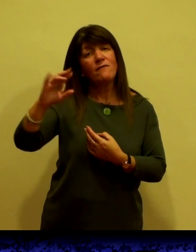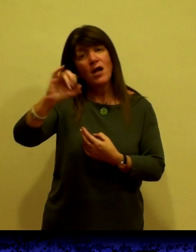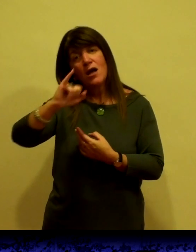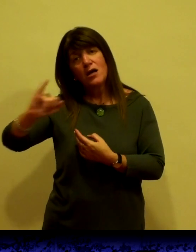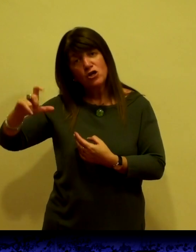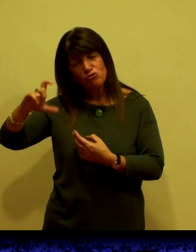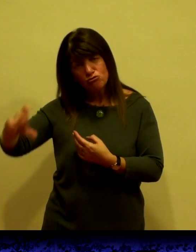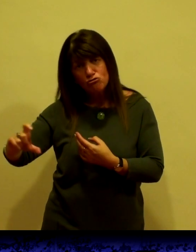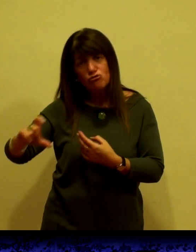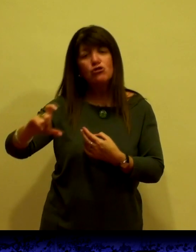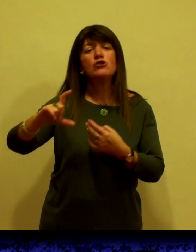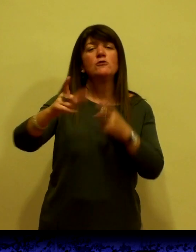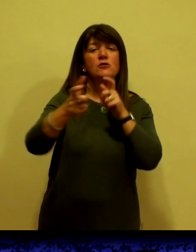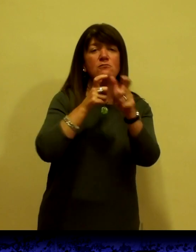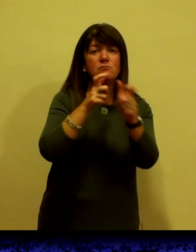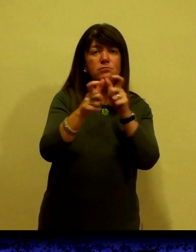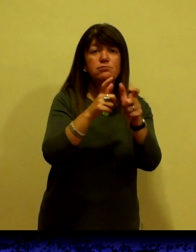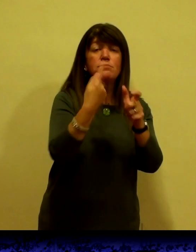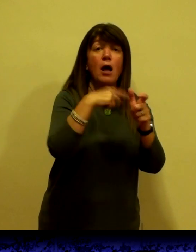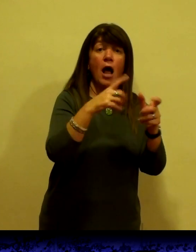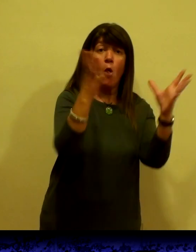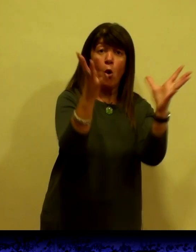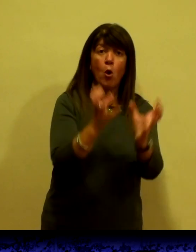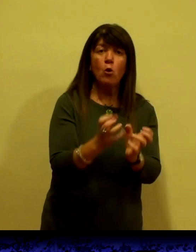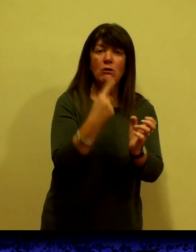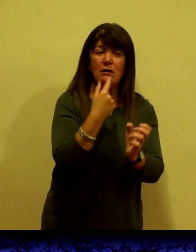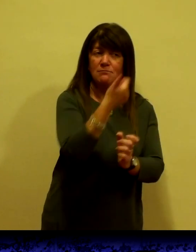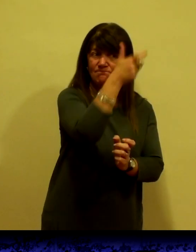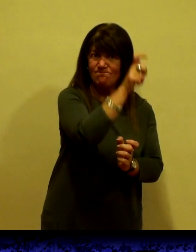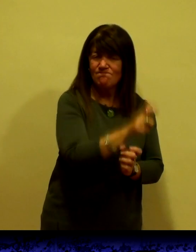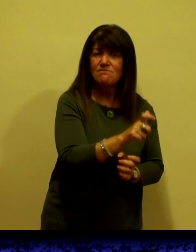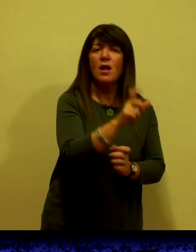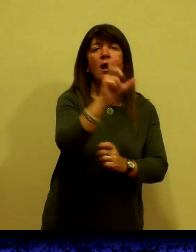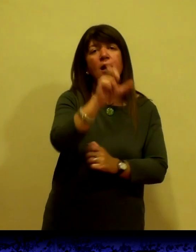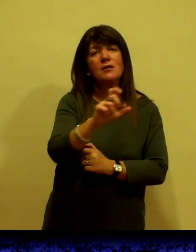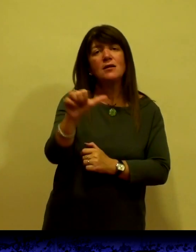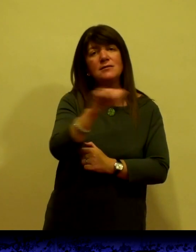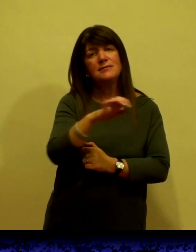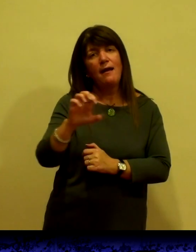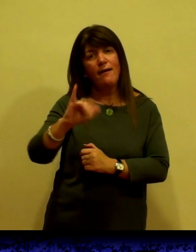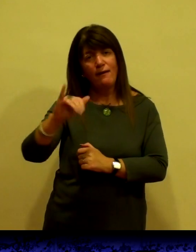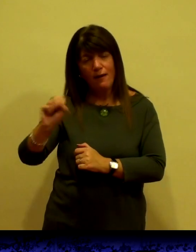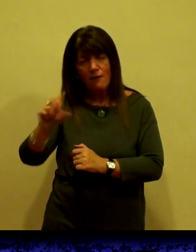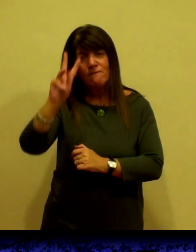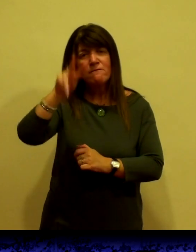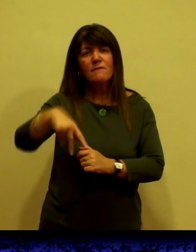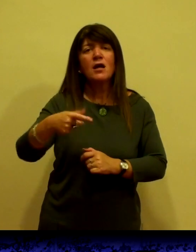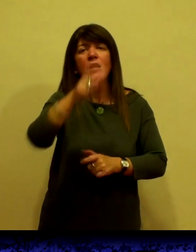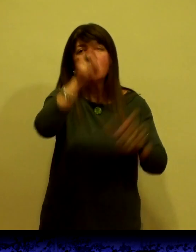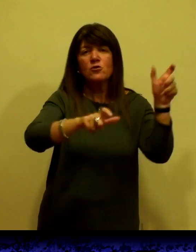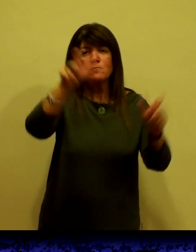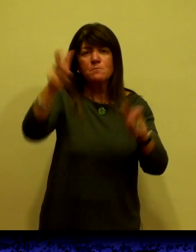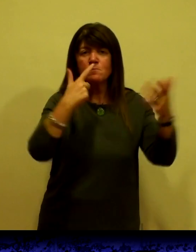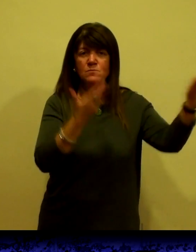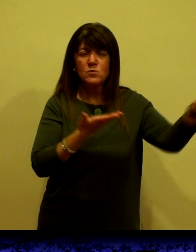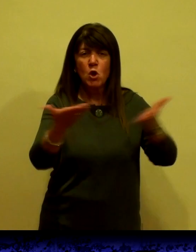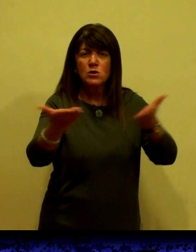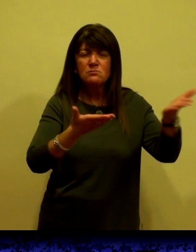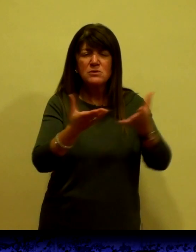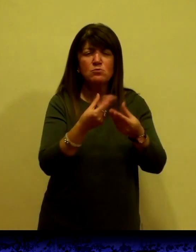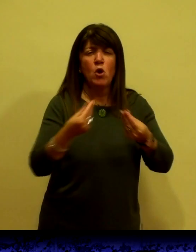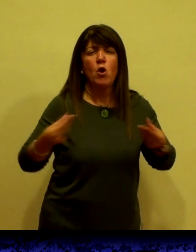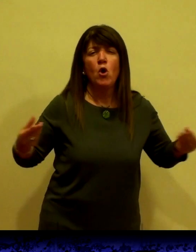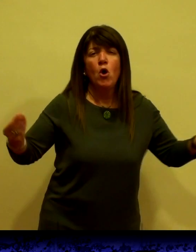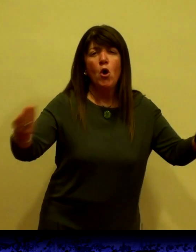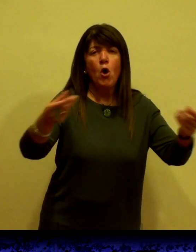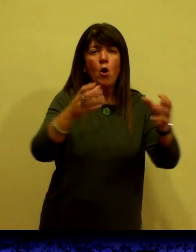verranno tratte da Caterina Seia. Gli ospiti sono molti, provenienti da diversi